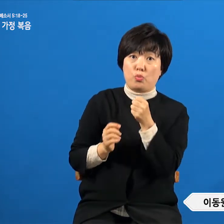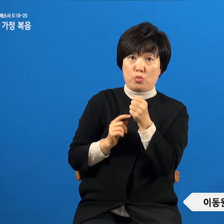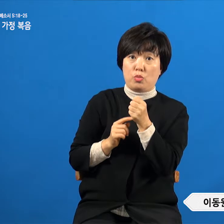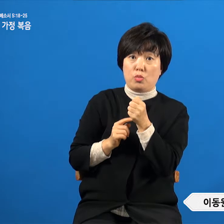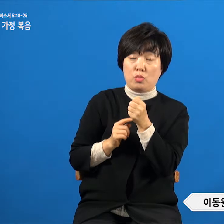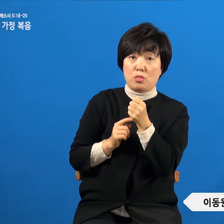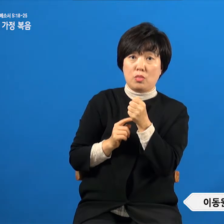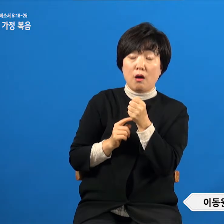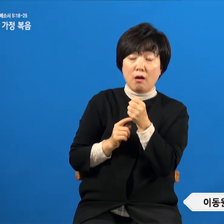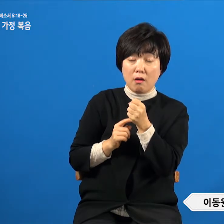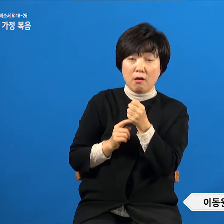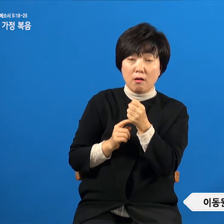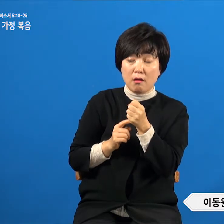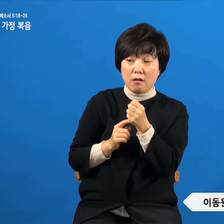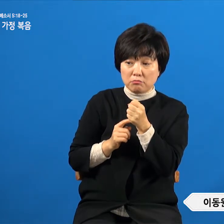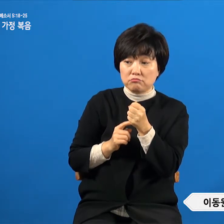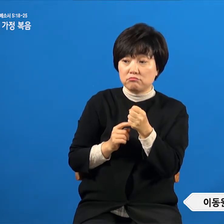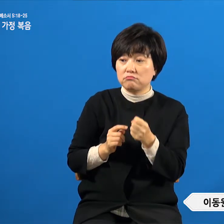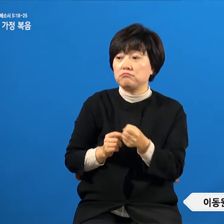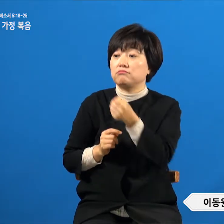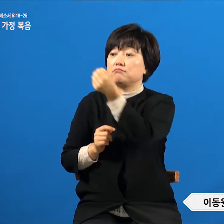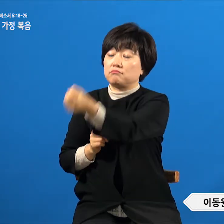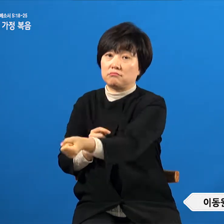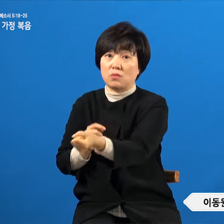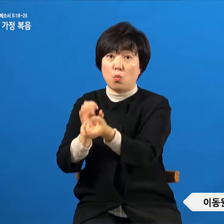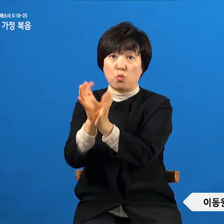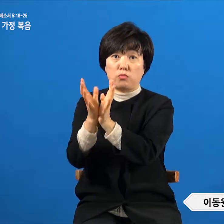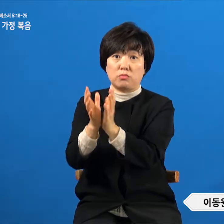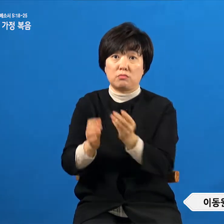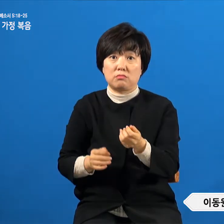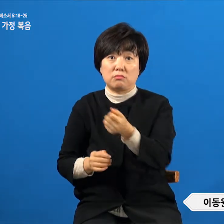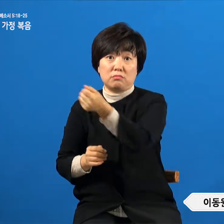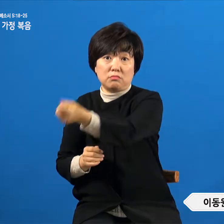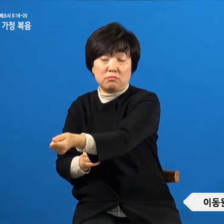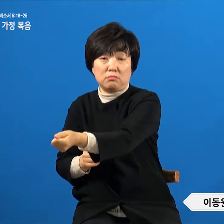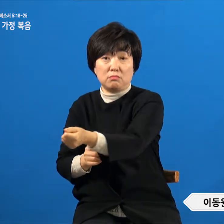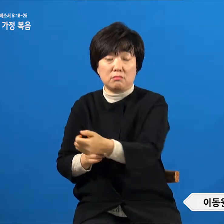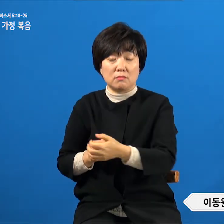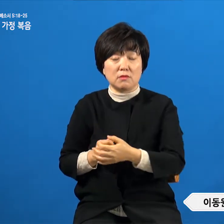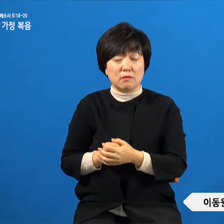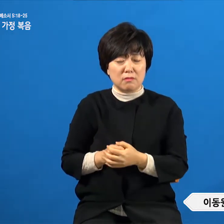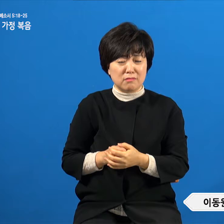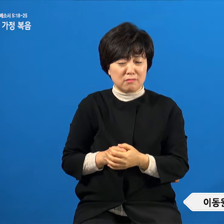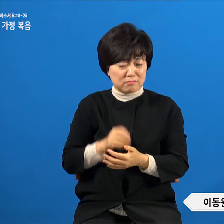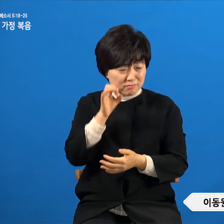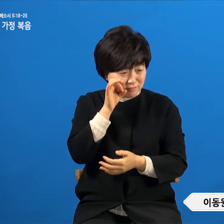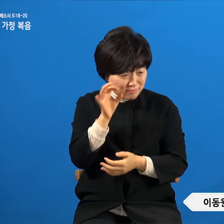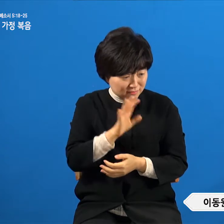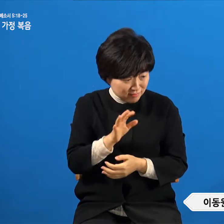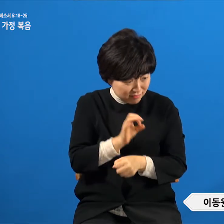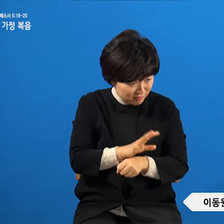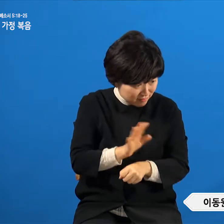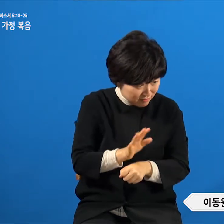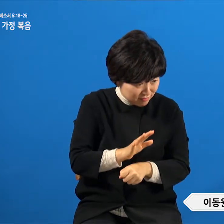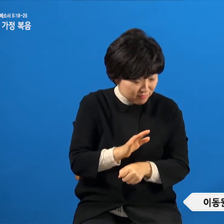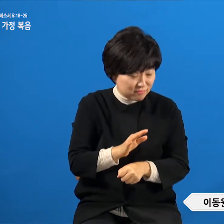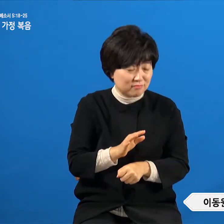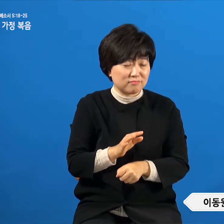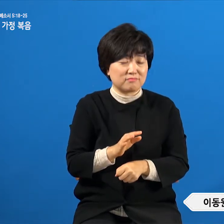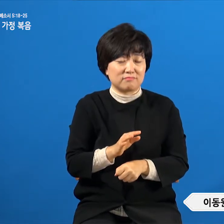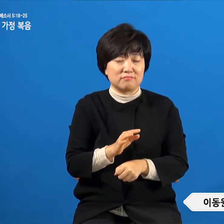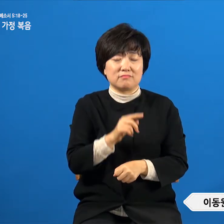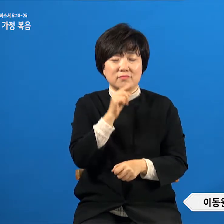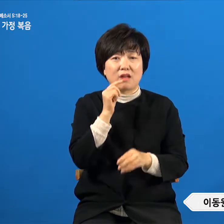없잖아요. 그러더니 그것을 계산대에다 놓았습니다. 자, 집을 하고 이제 패키지를